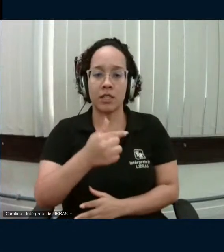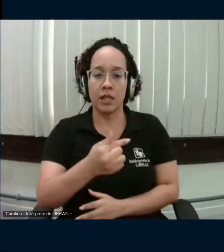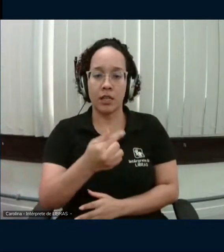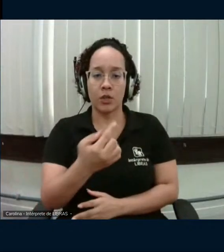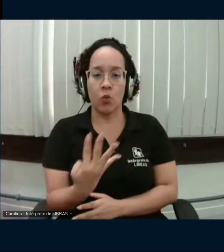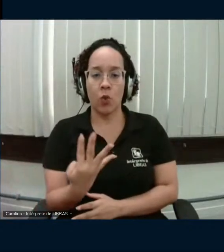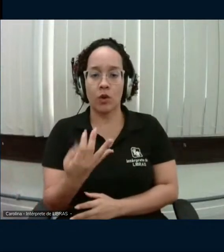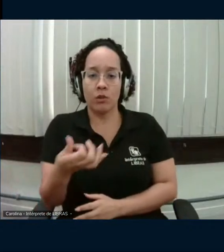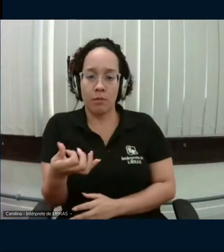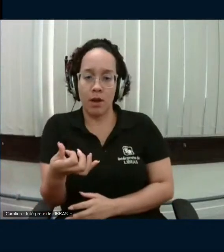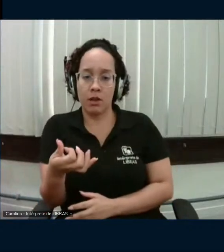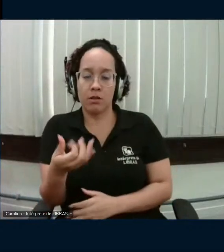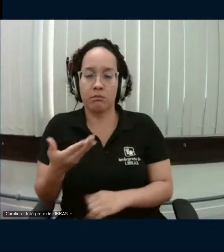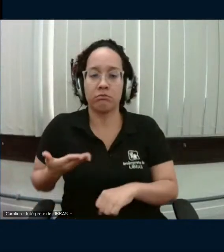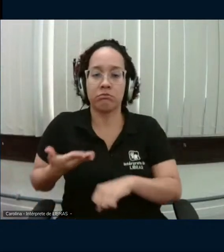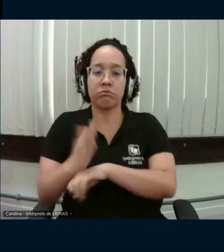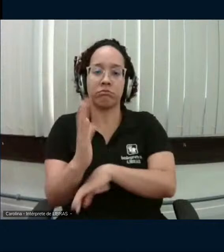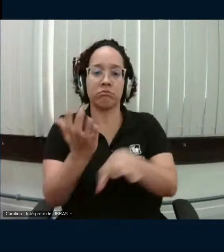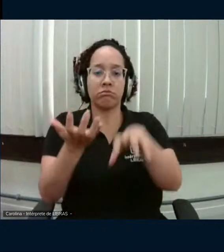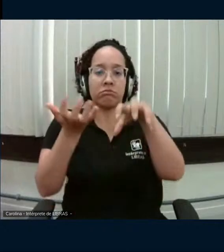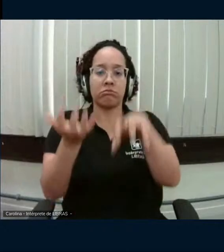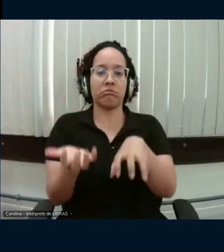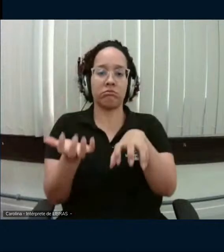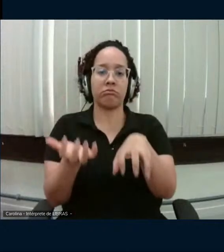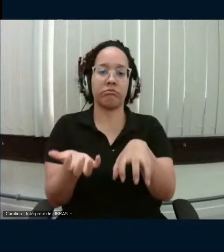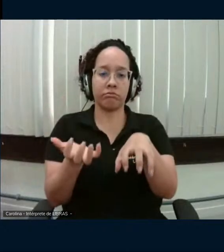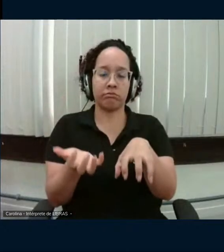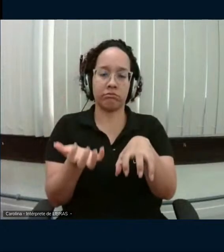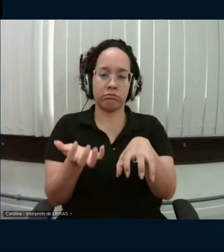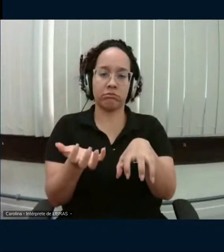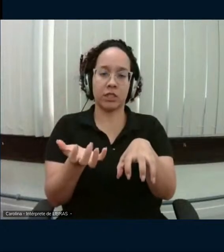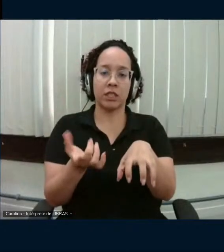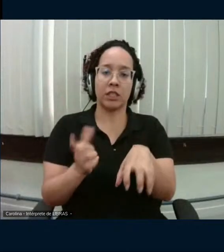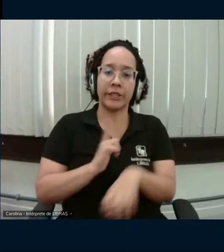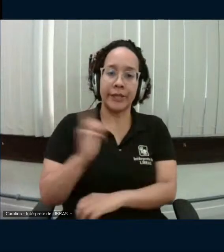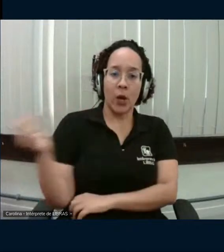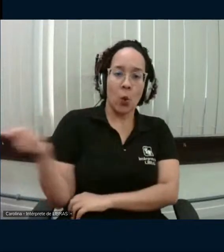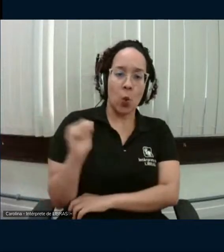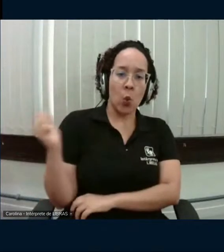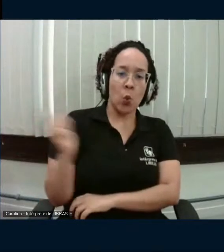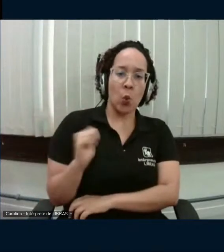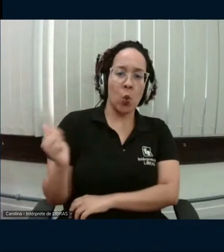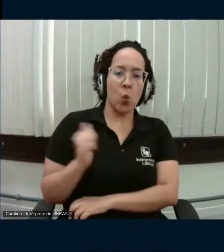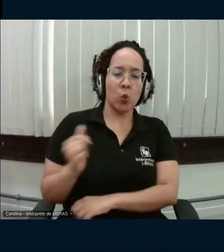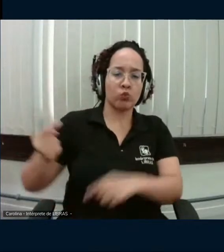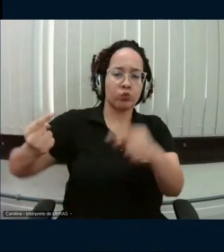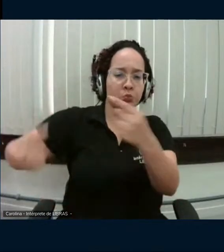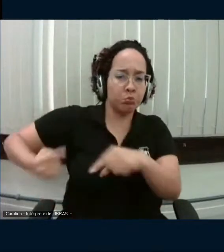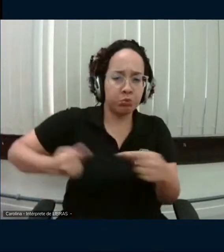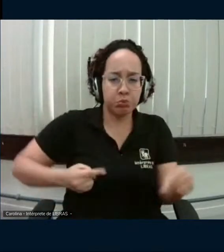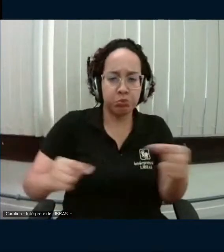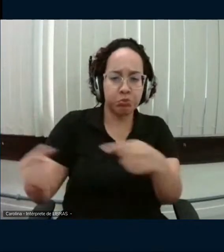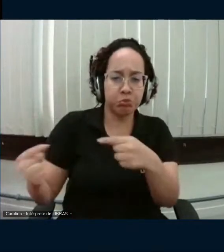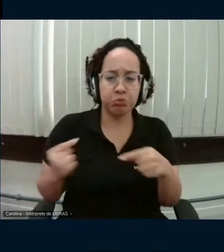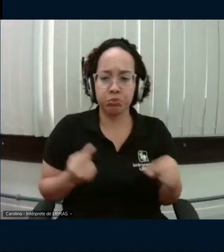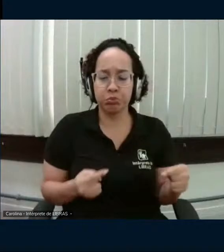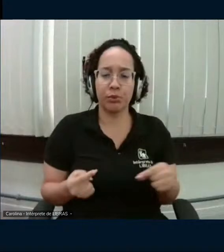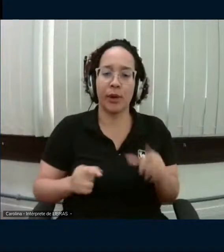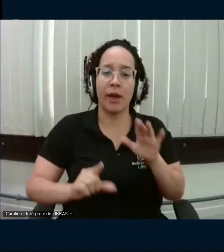que vai para o Congresso Nacional, e depois de 11 audiências públicas, é aprovado como Lei